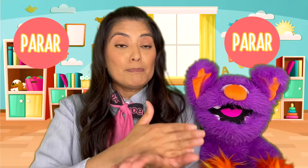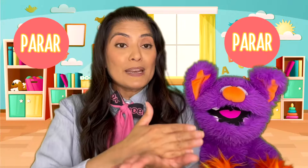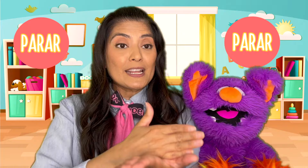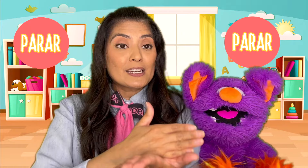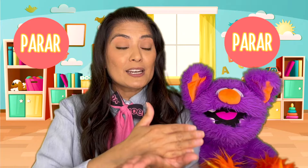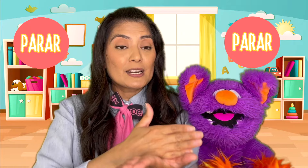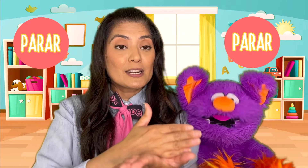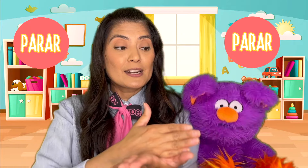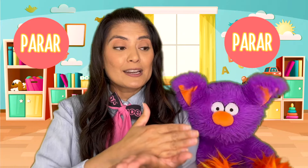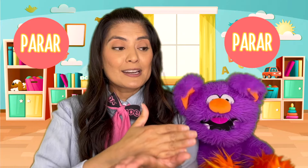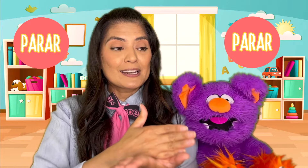parar. Parar.